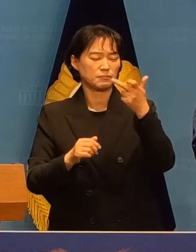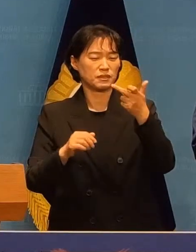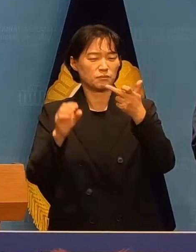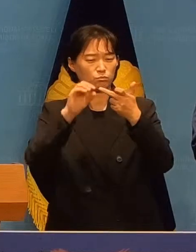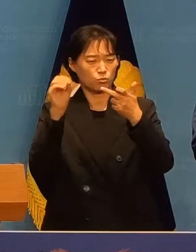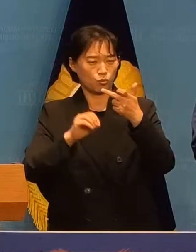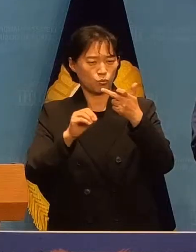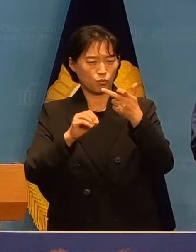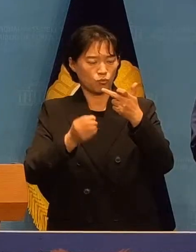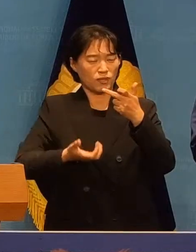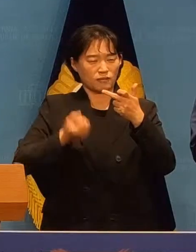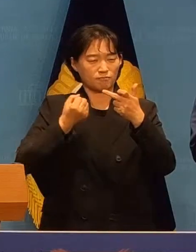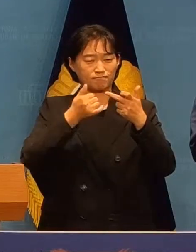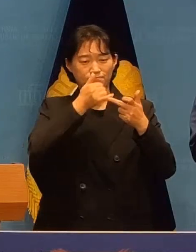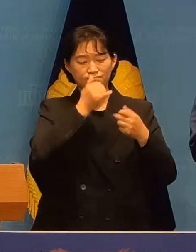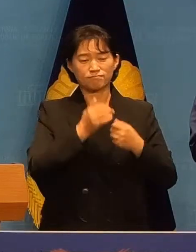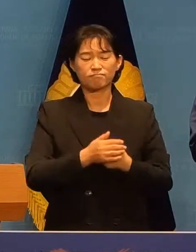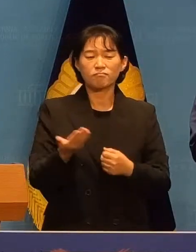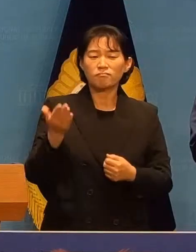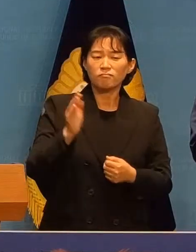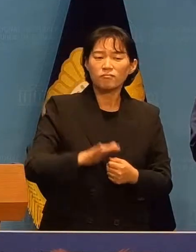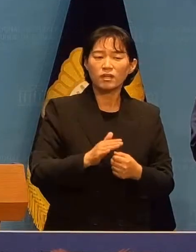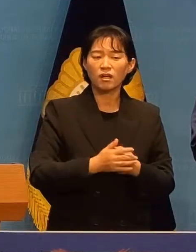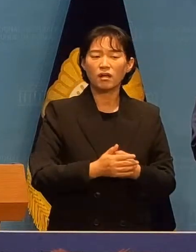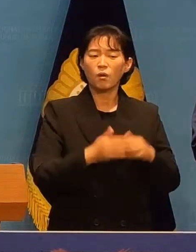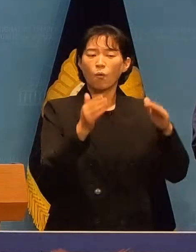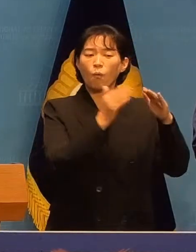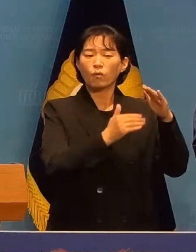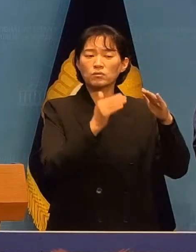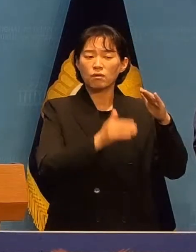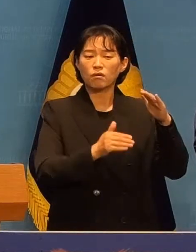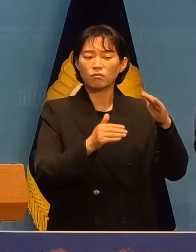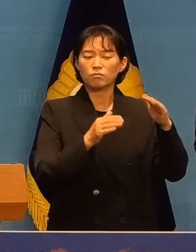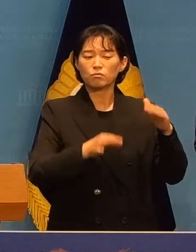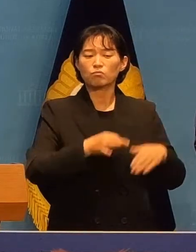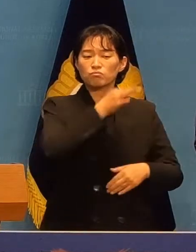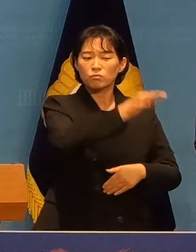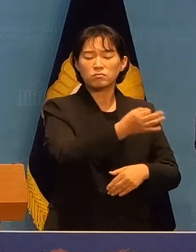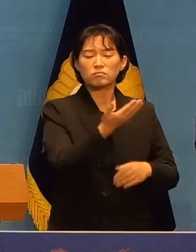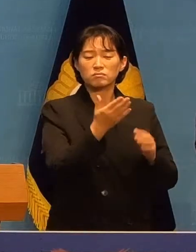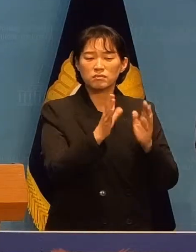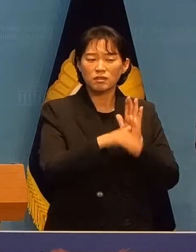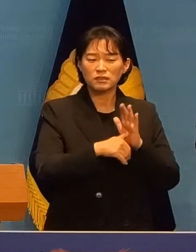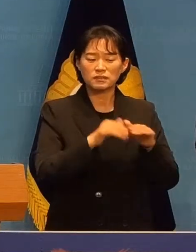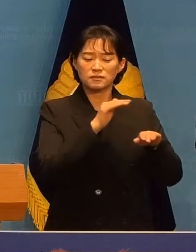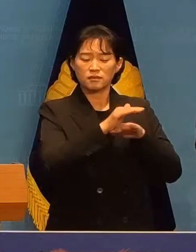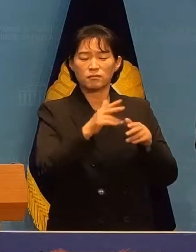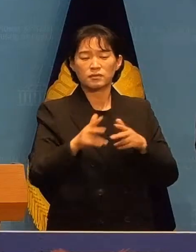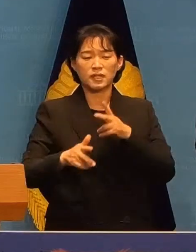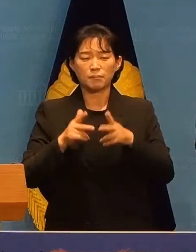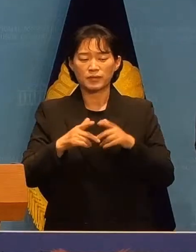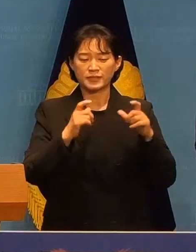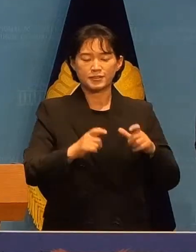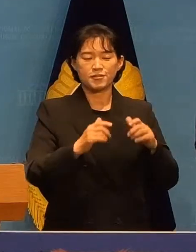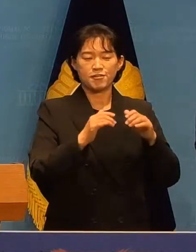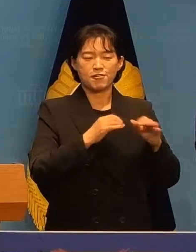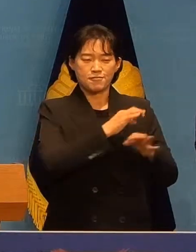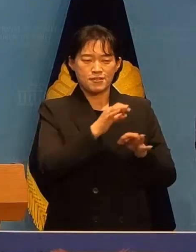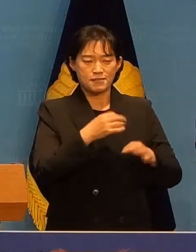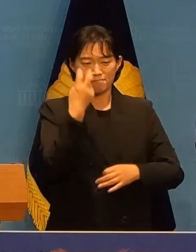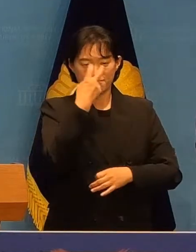2대 주주입니다. 하지만 공적 자금을 투입할 때는 자동차 산업과 지역 경제를 지키겠다고